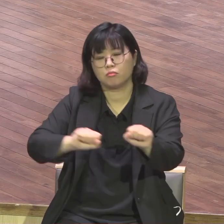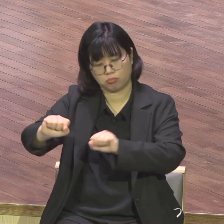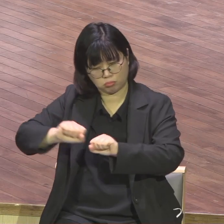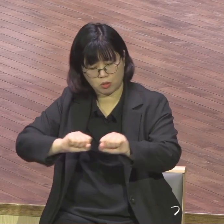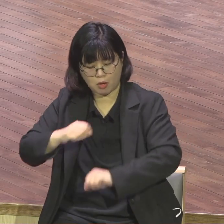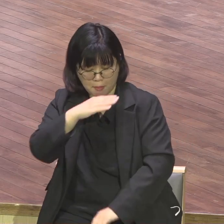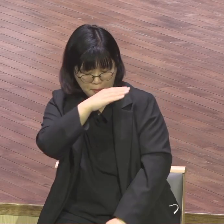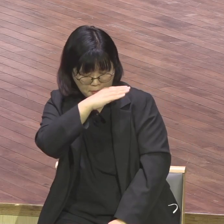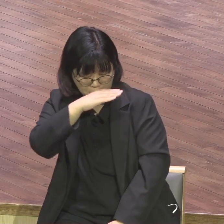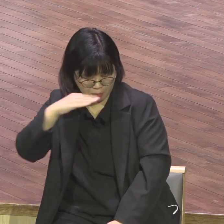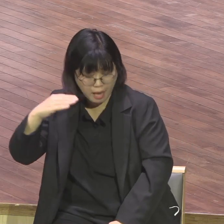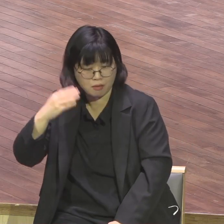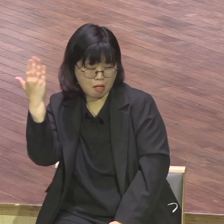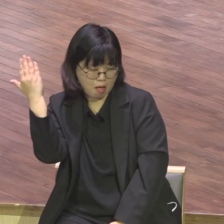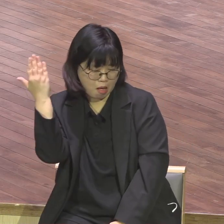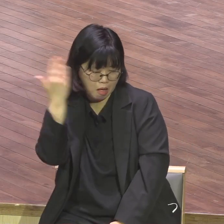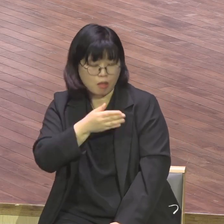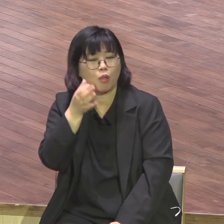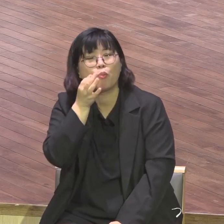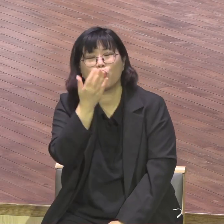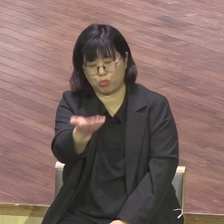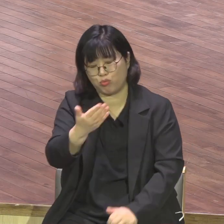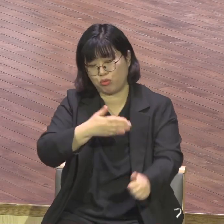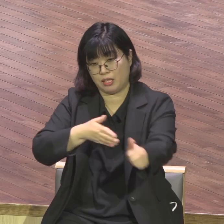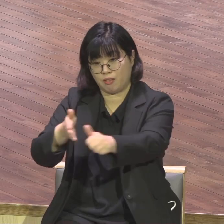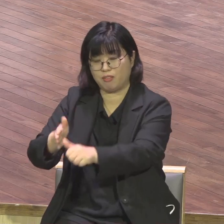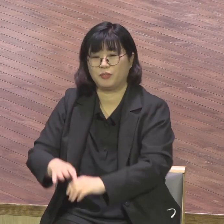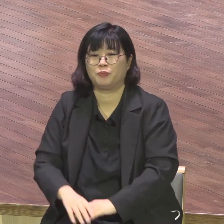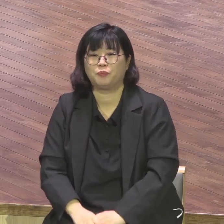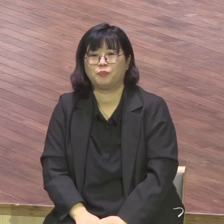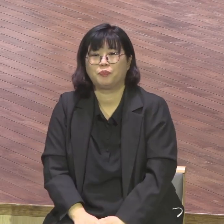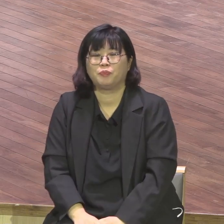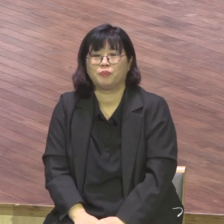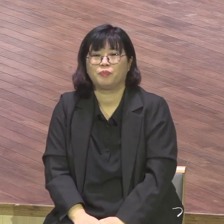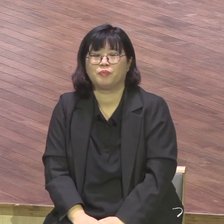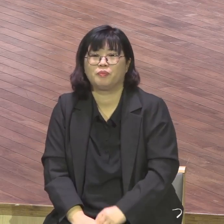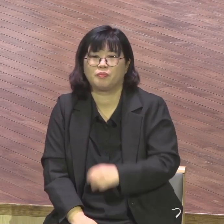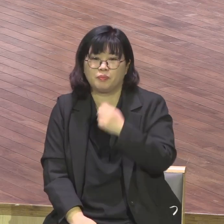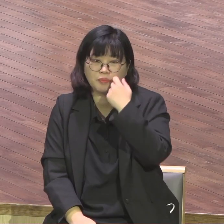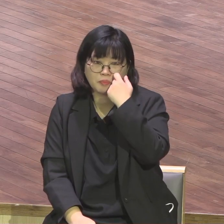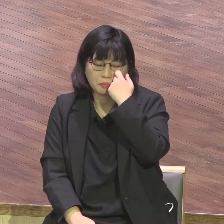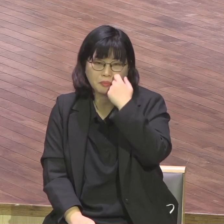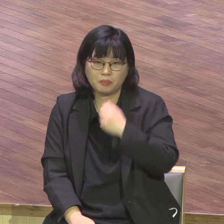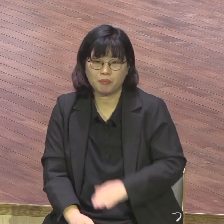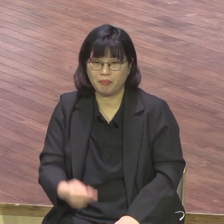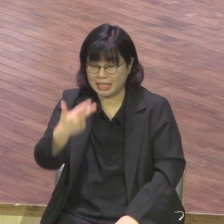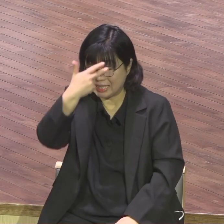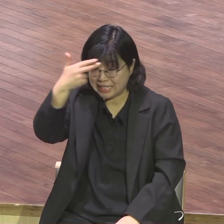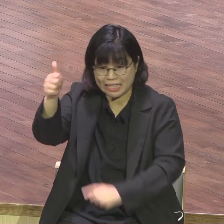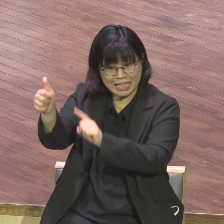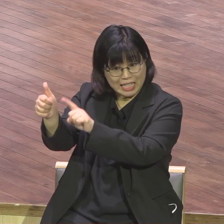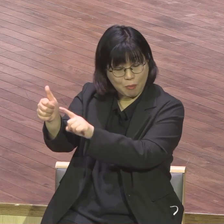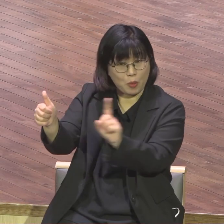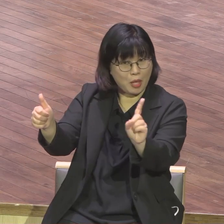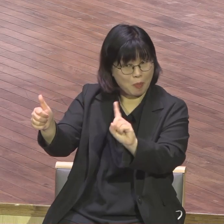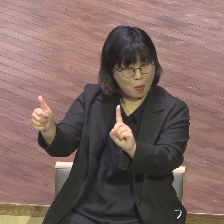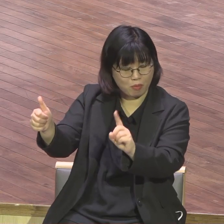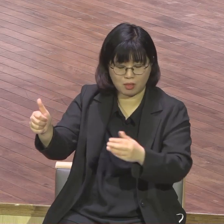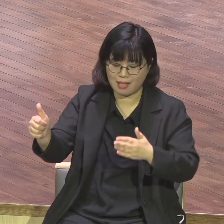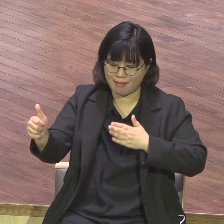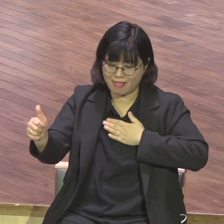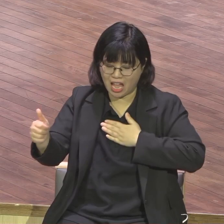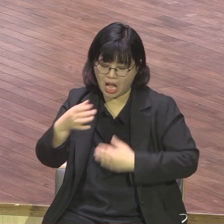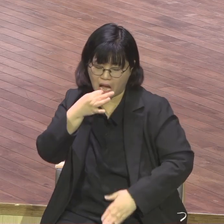그래서요, 이 뭐라 합니까? 복음을 위하여 수고한 존재. 자기 일을 먼저 구하지 않고 그리스도 일을 먼저